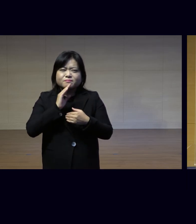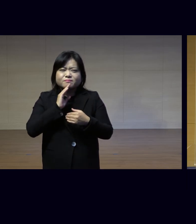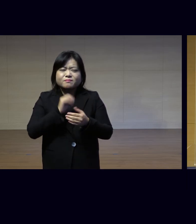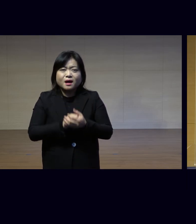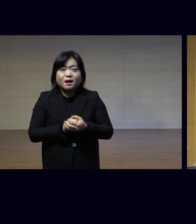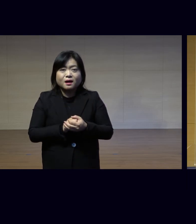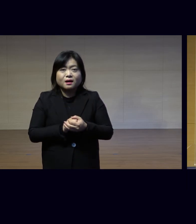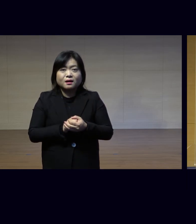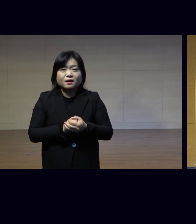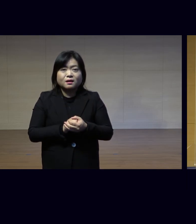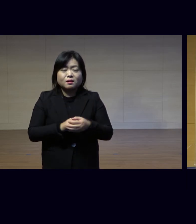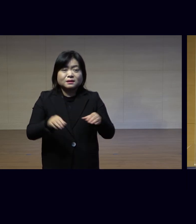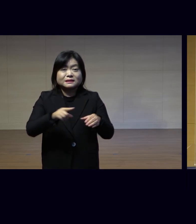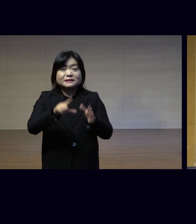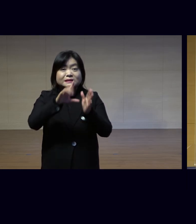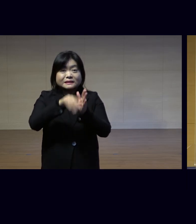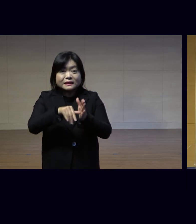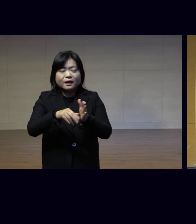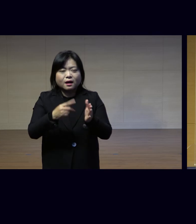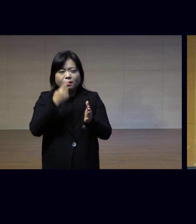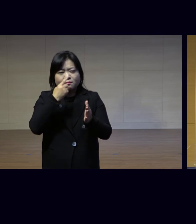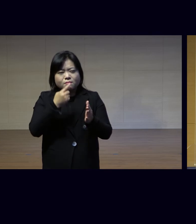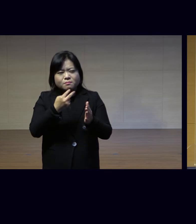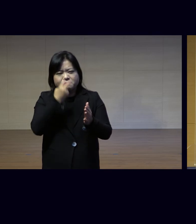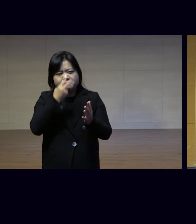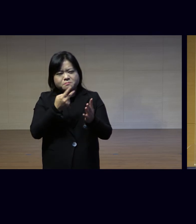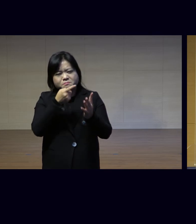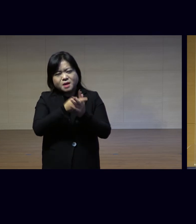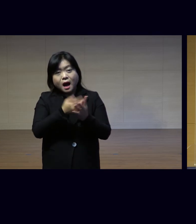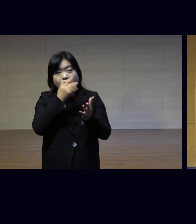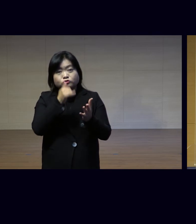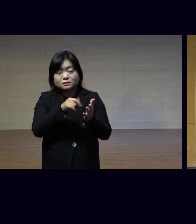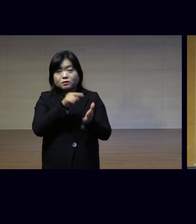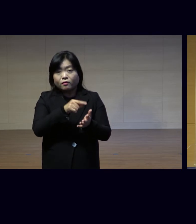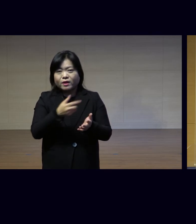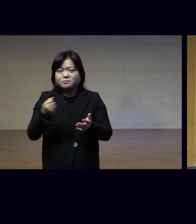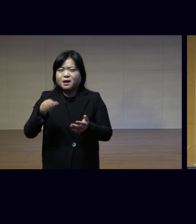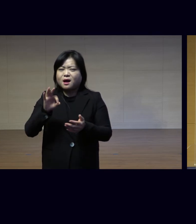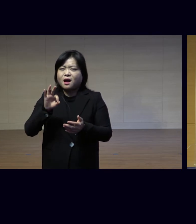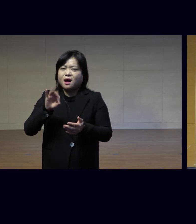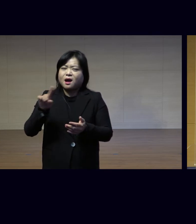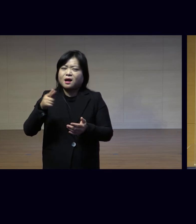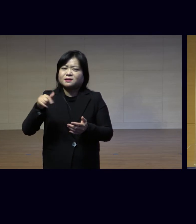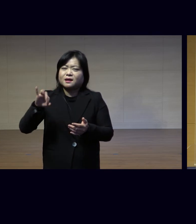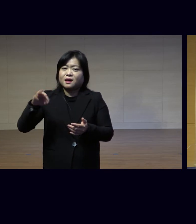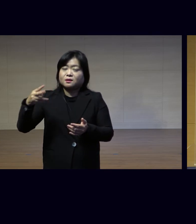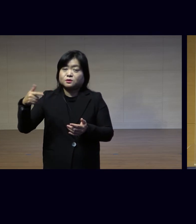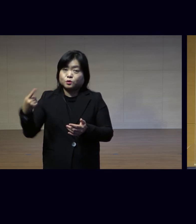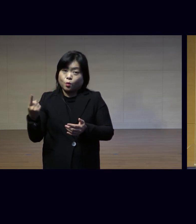이렇게 보이는 그런 것이라면 아니에르노가 발자크를